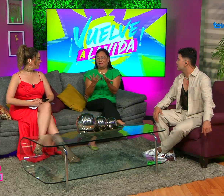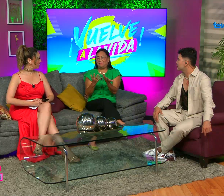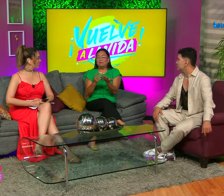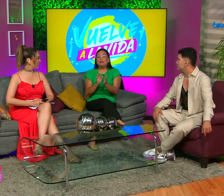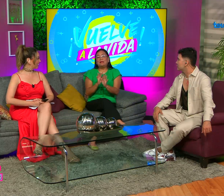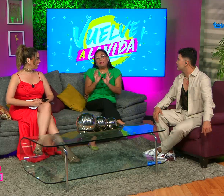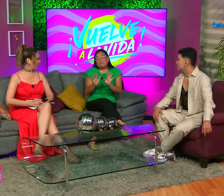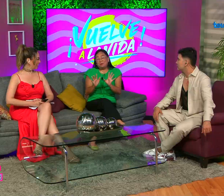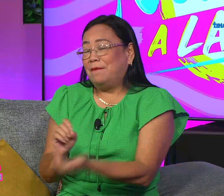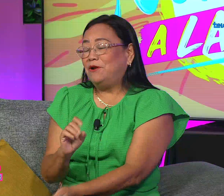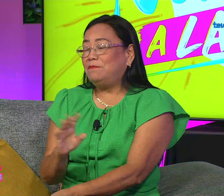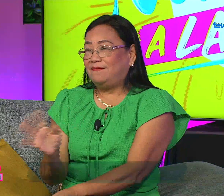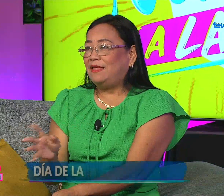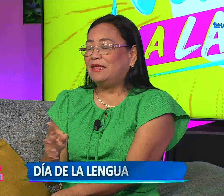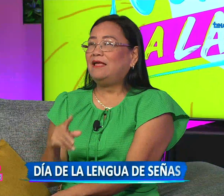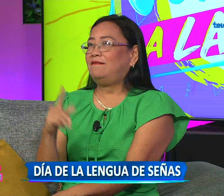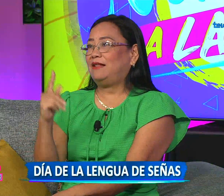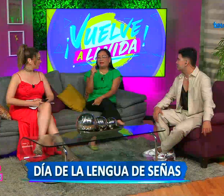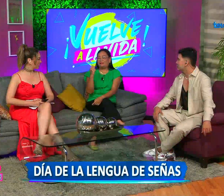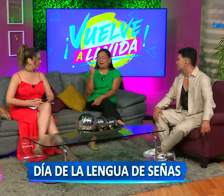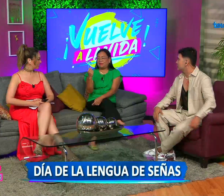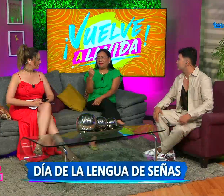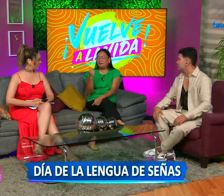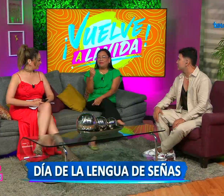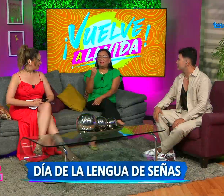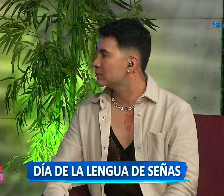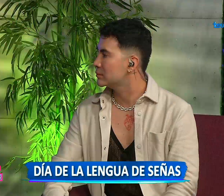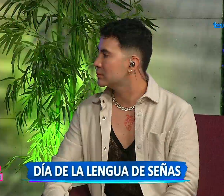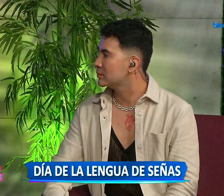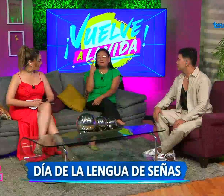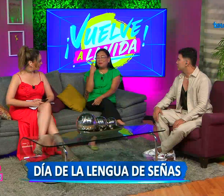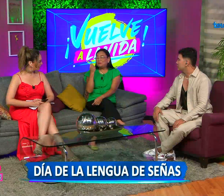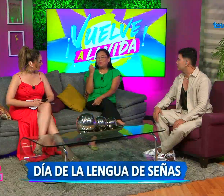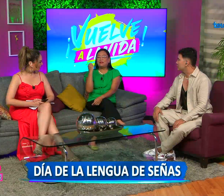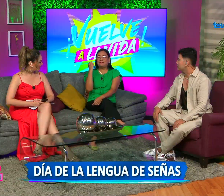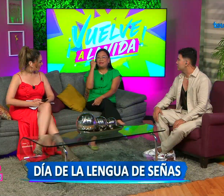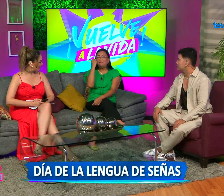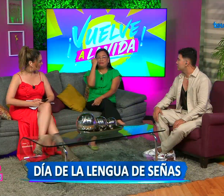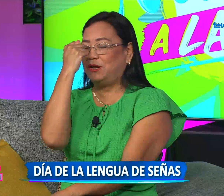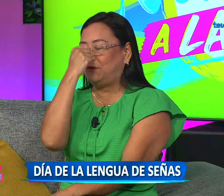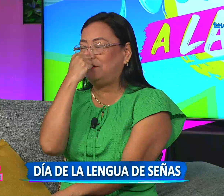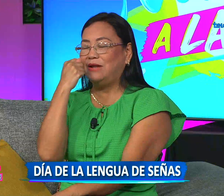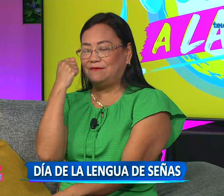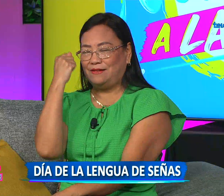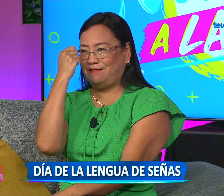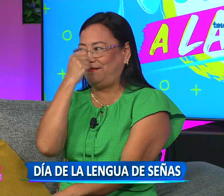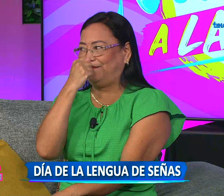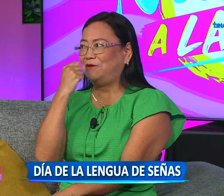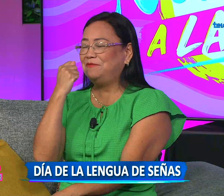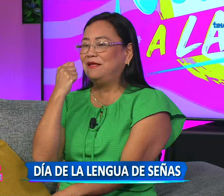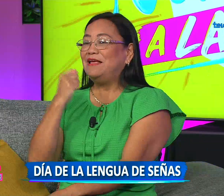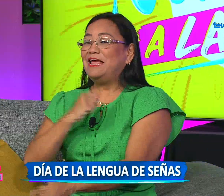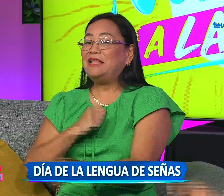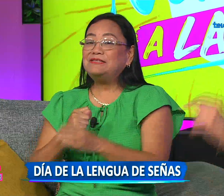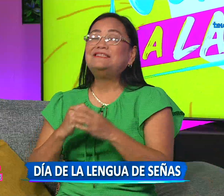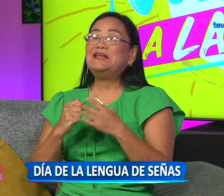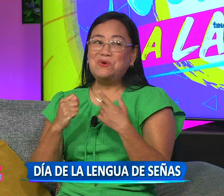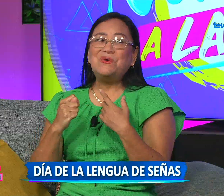Ok. Por ejemplo, mi seña es la letra T. Y como siempre uso lentes, bueno, las lentes, ¿no? Ay, qué Entonces, el lugar...